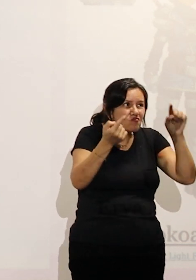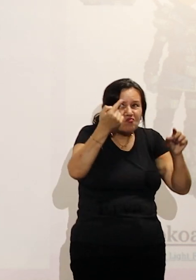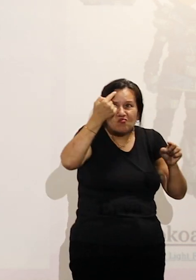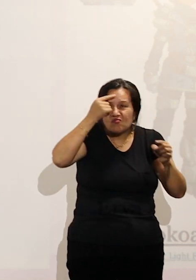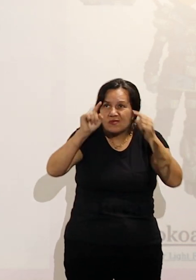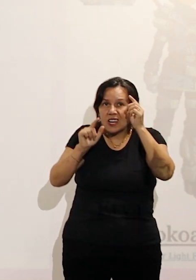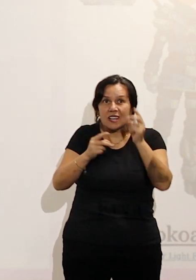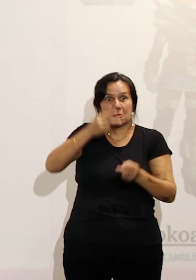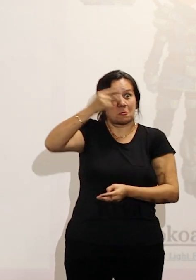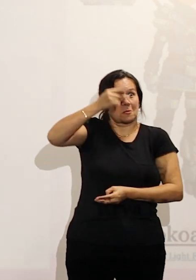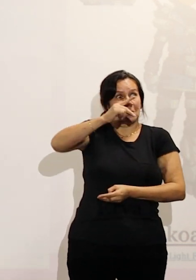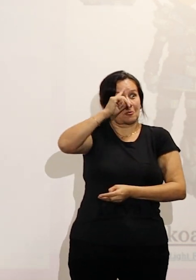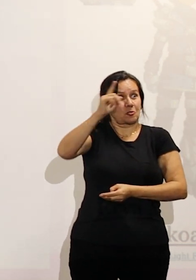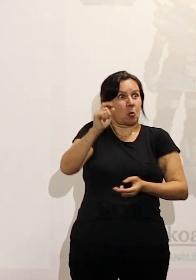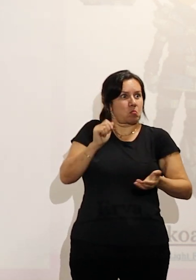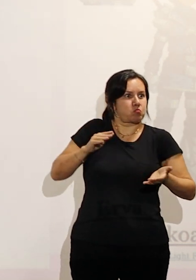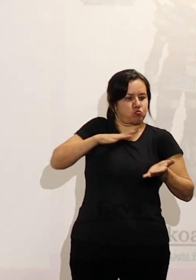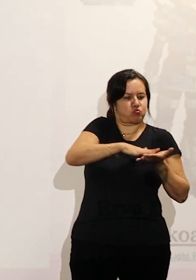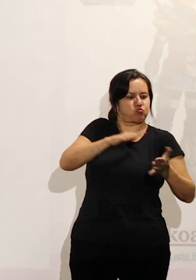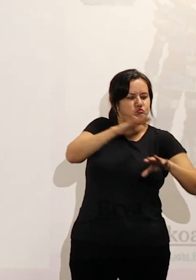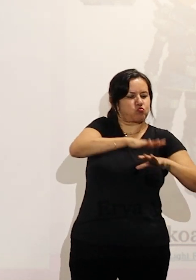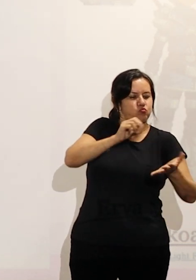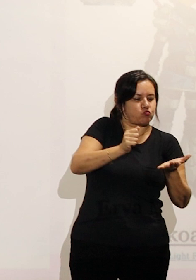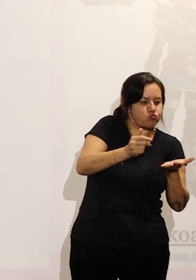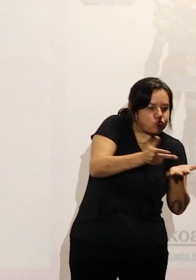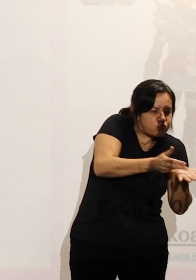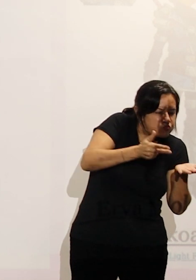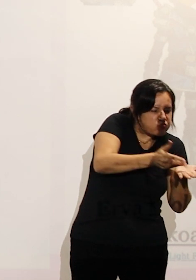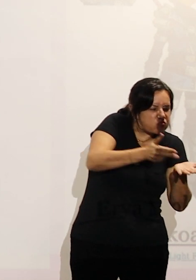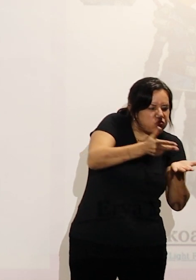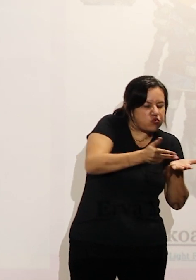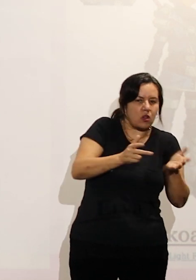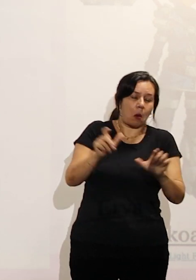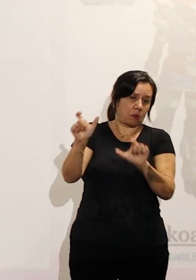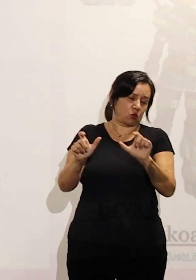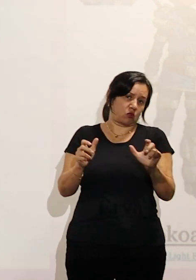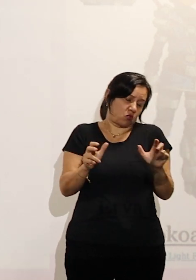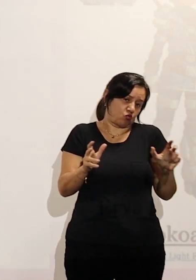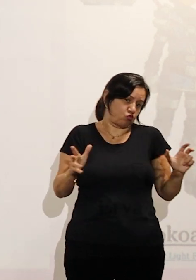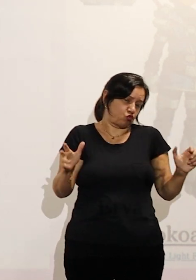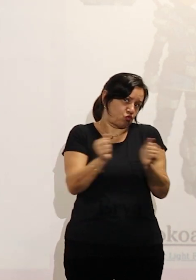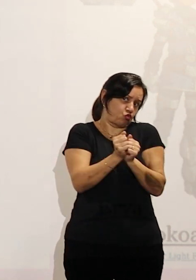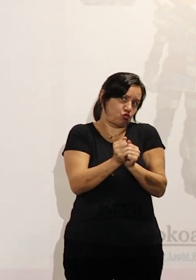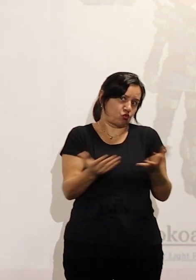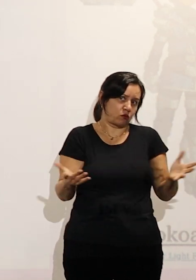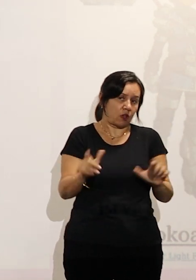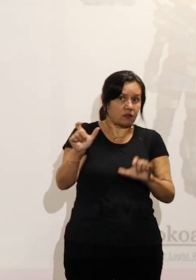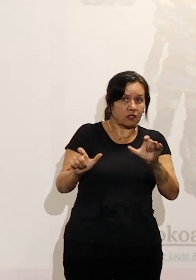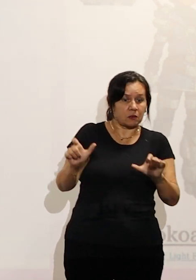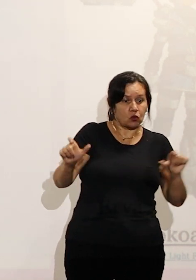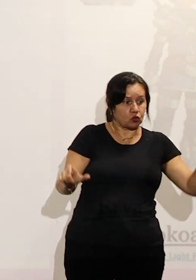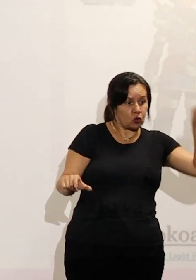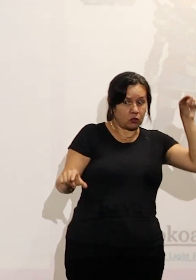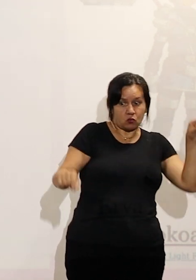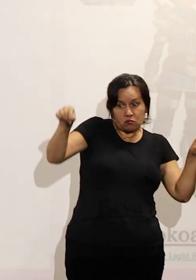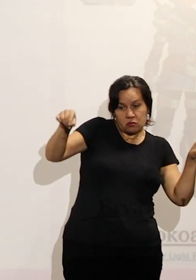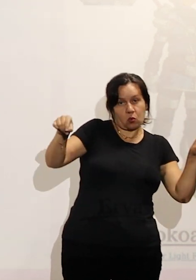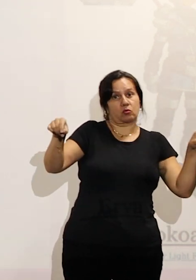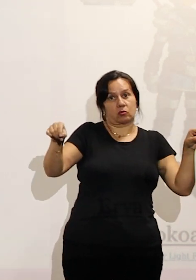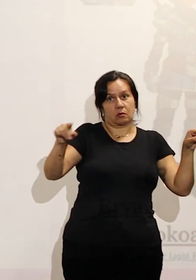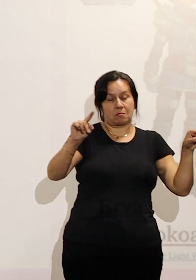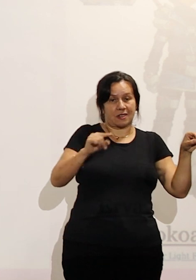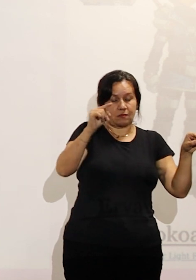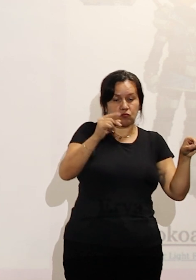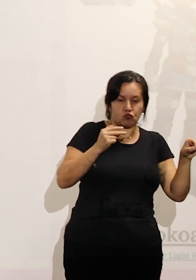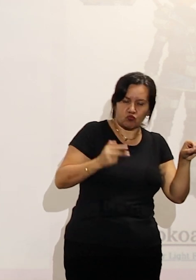No segundo dia eu só executo. Tem gente que faz os dois processos junto, tem gente que só executa, às vezes não imagina muito as coisas, e